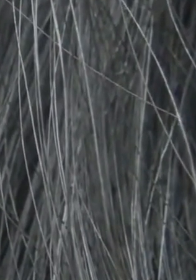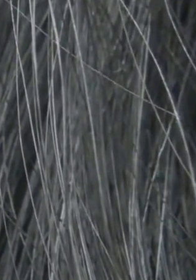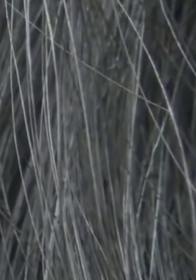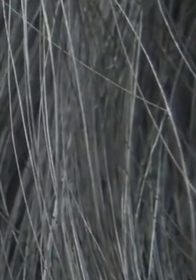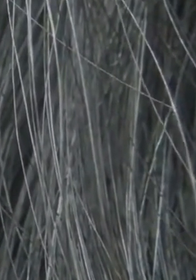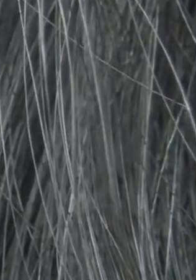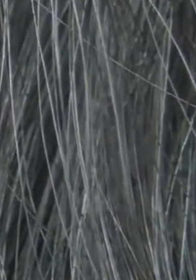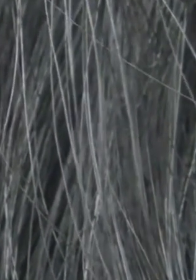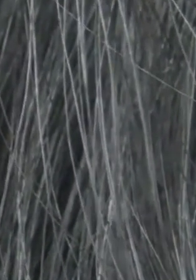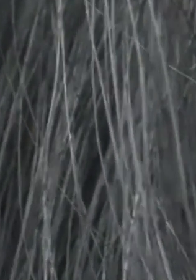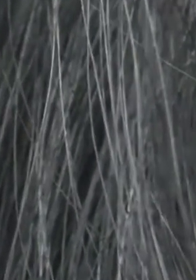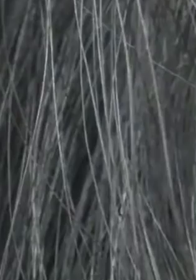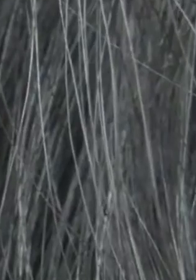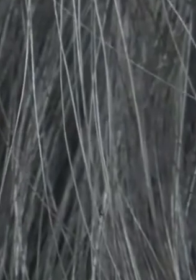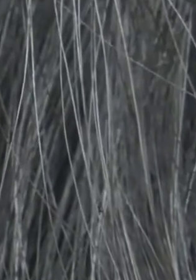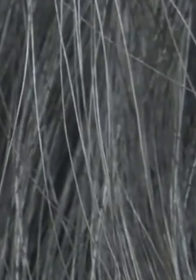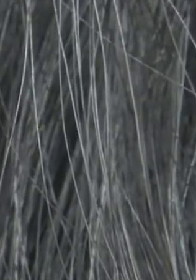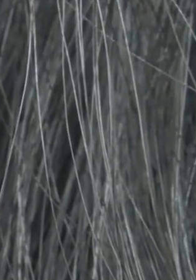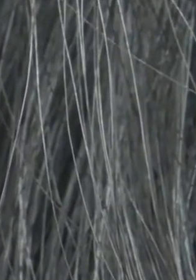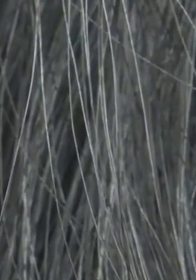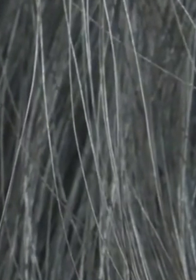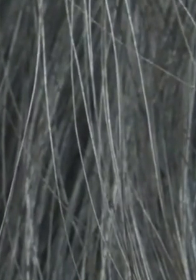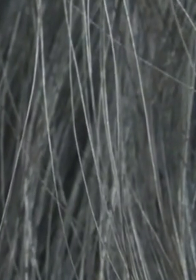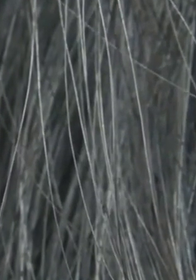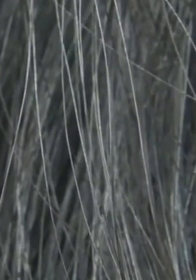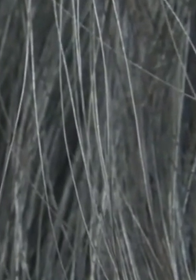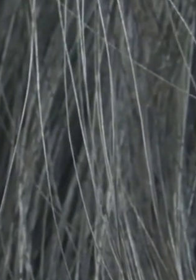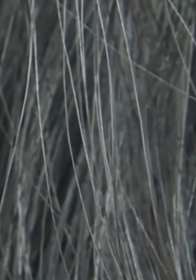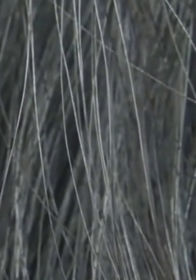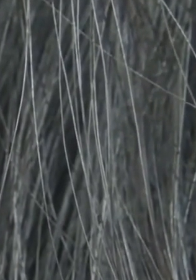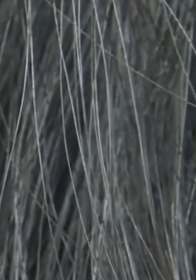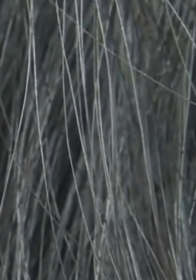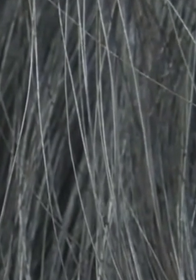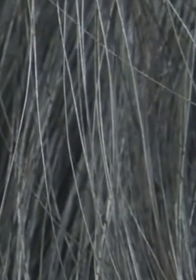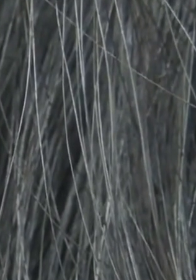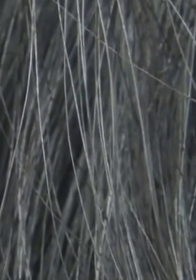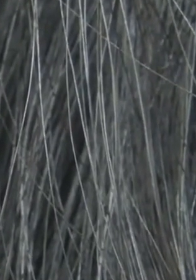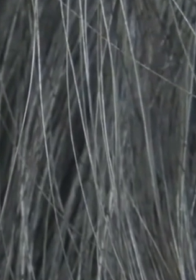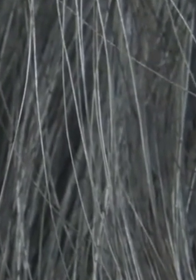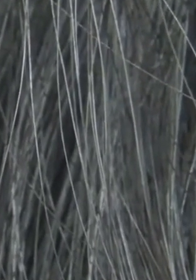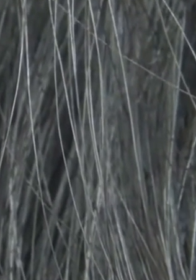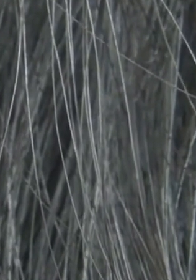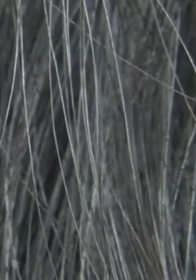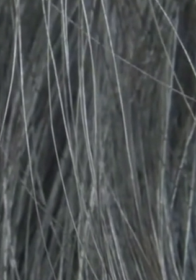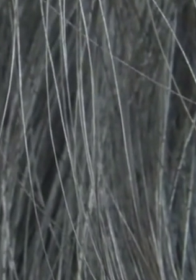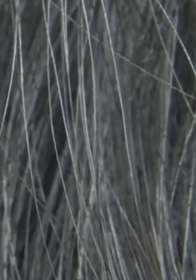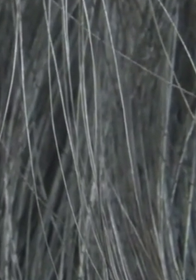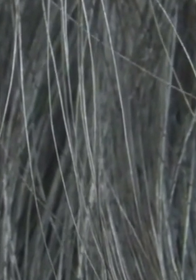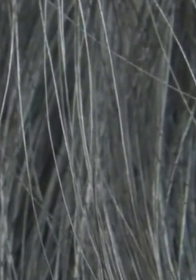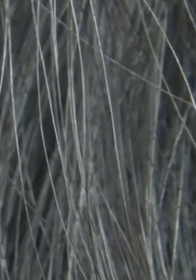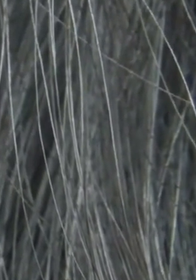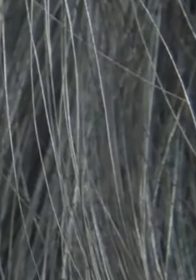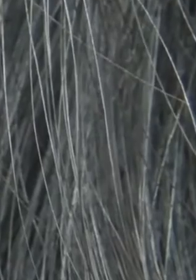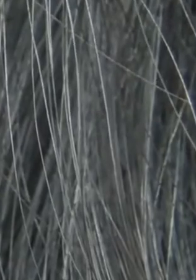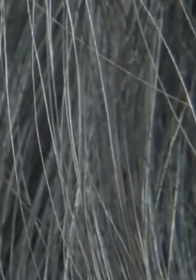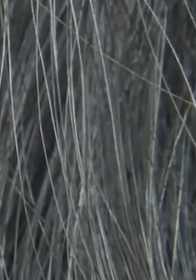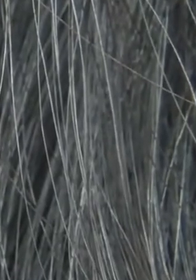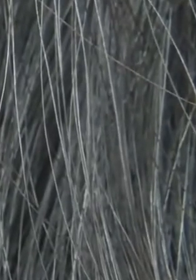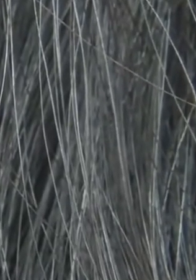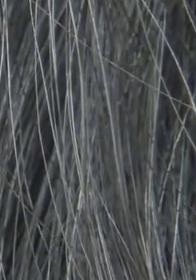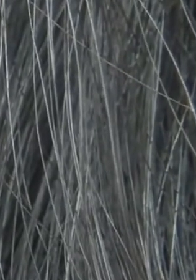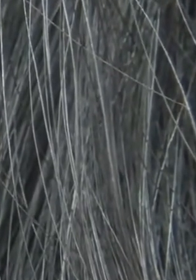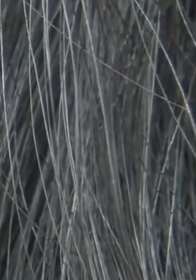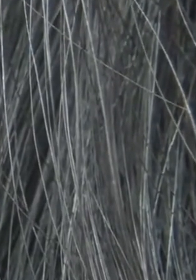빌미를 주고 있습니다. 시행령 10조 3의 별표 5를 삭제하고 원료 제조 물질에